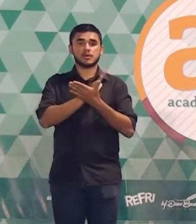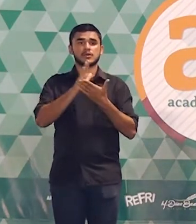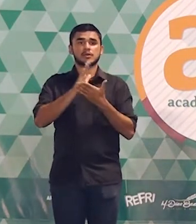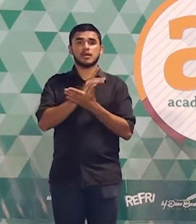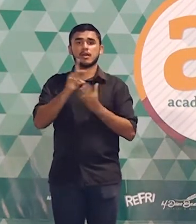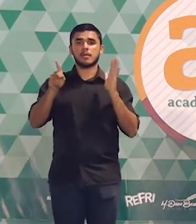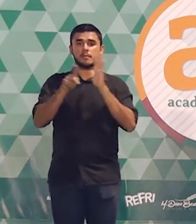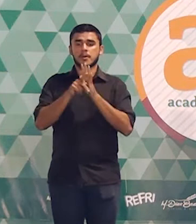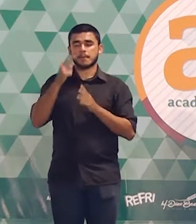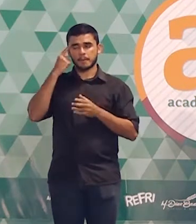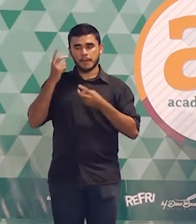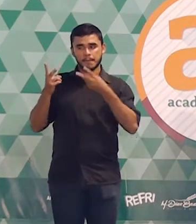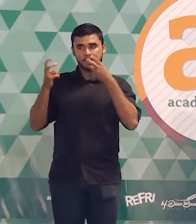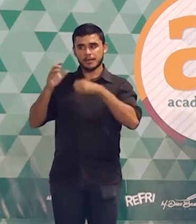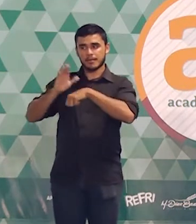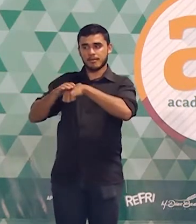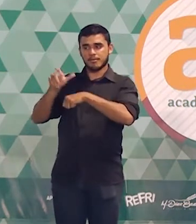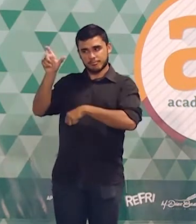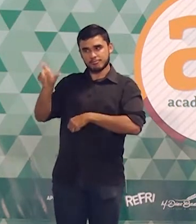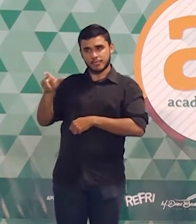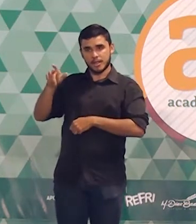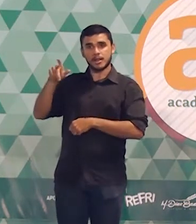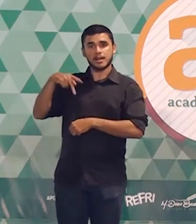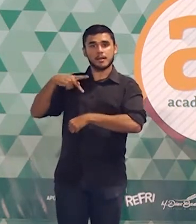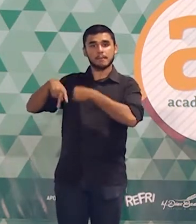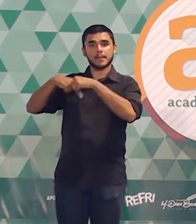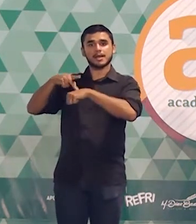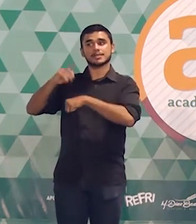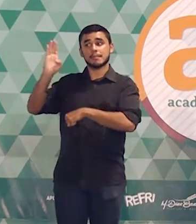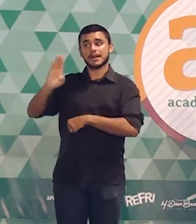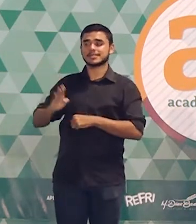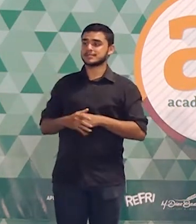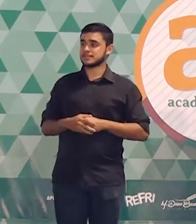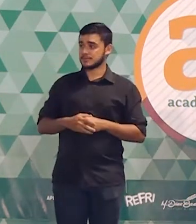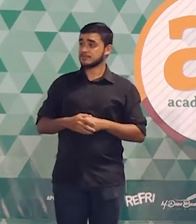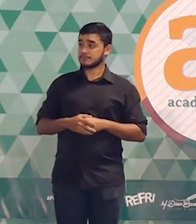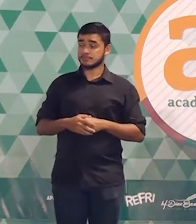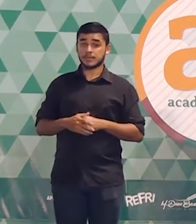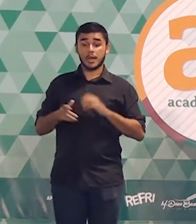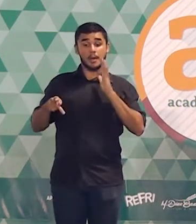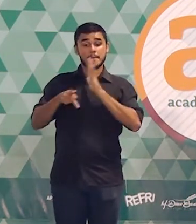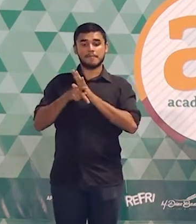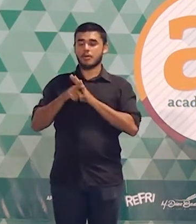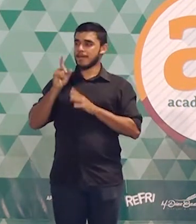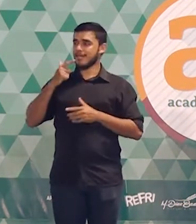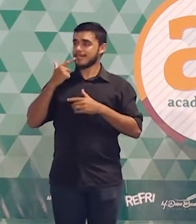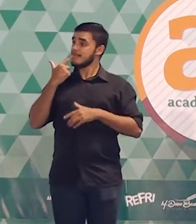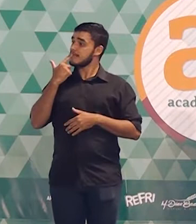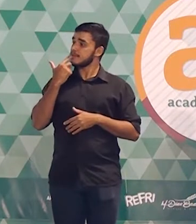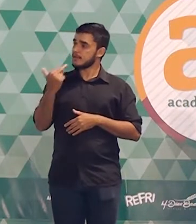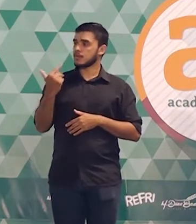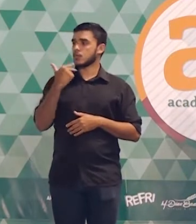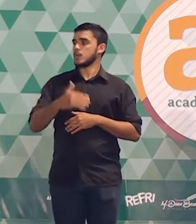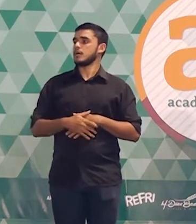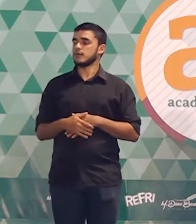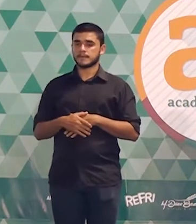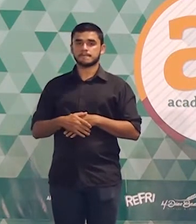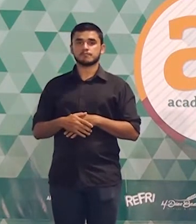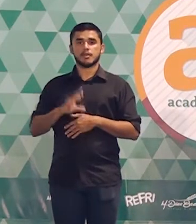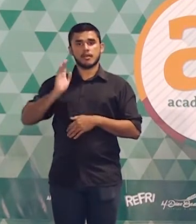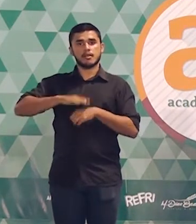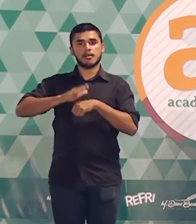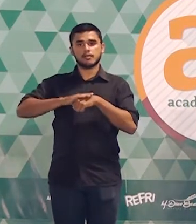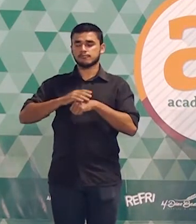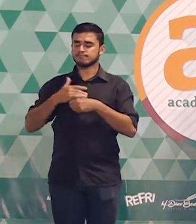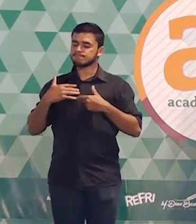qualquer um é capaz de identificar que essa pessoa é brasileira. Isso é uma identidade linguística. É uma